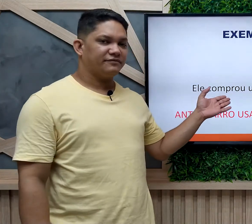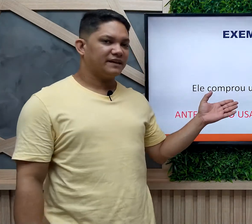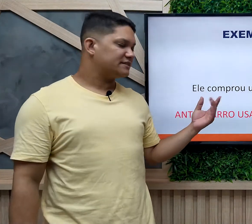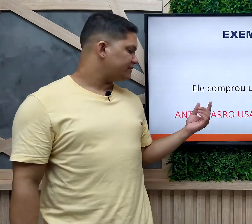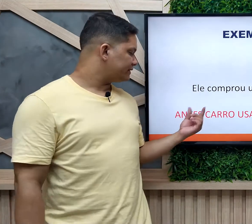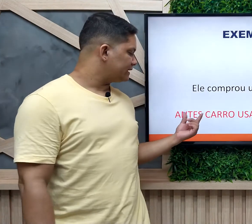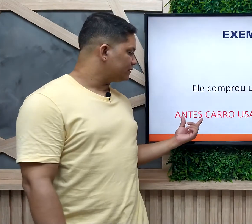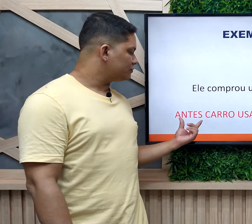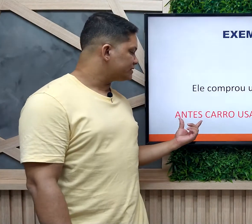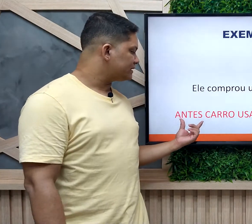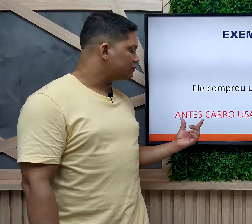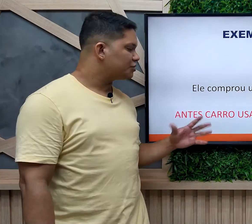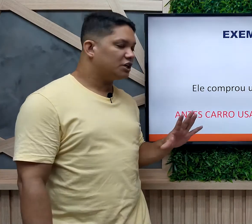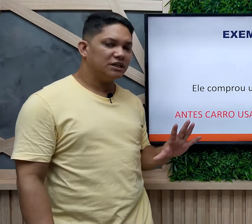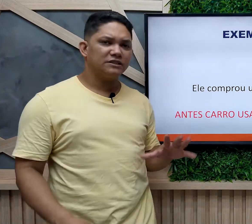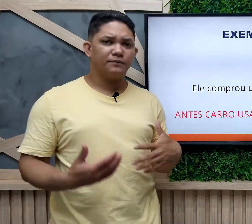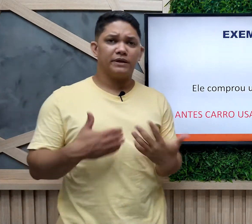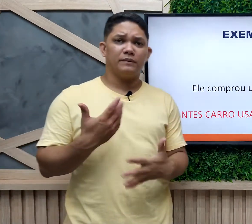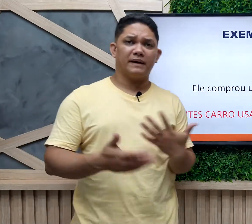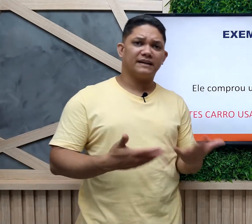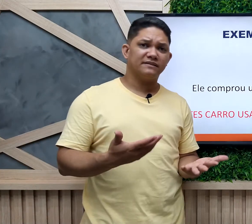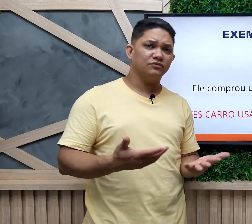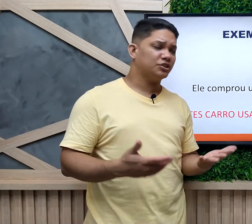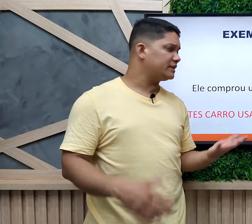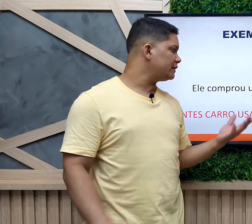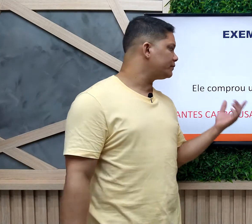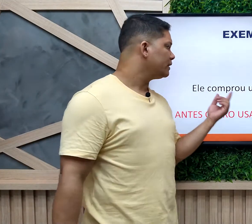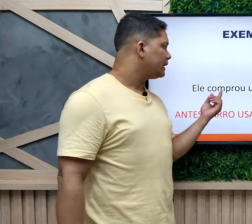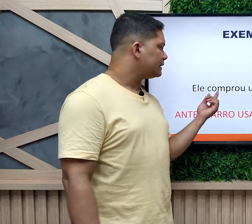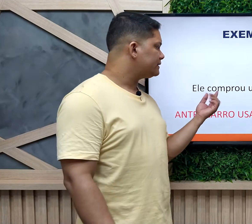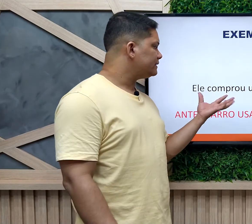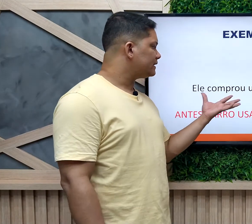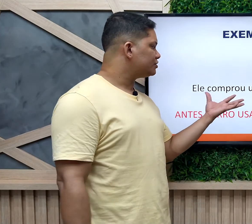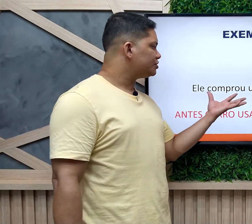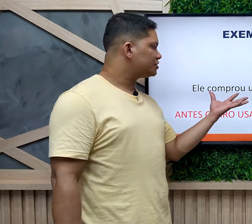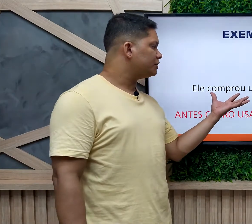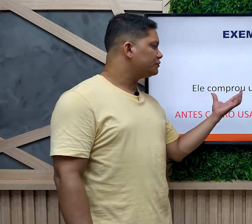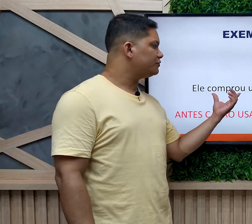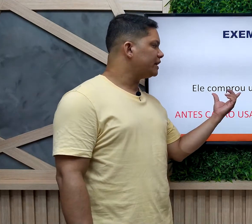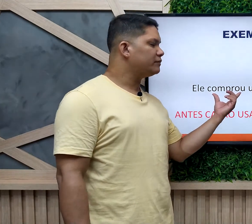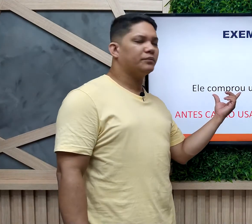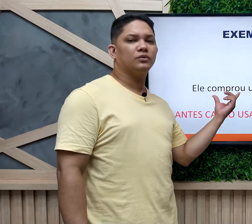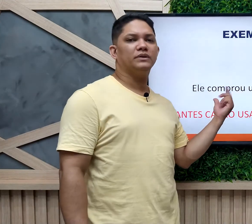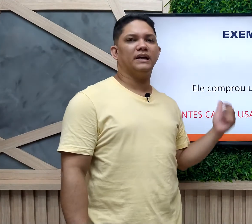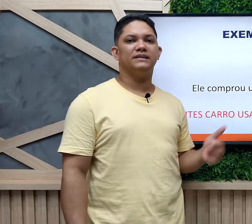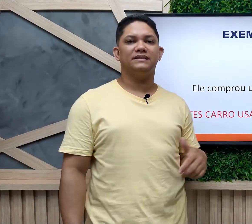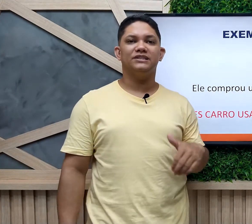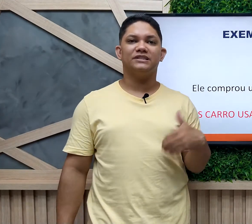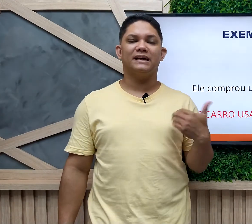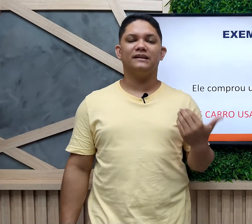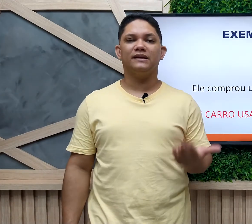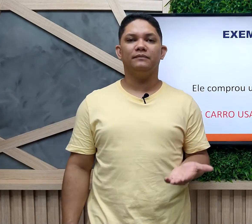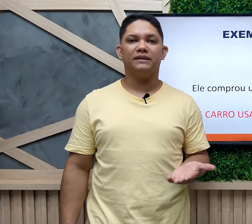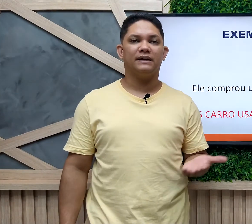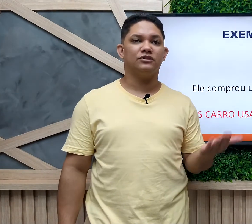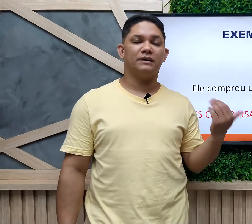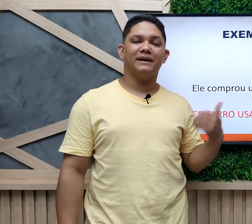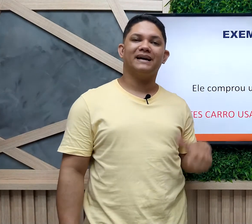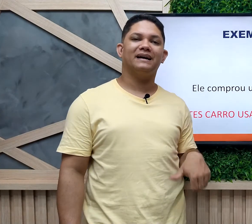frase ela ficaria com o sinal de antes, porque é uma marcação de tempo. Aqui a gente tem um verbo em português que está determinado, está marcado